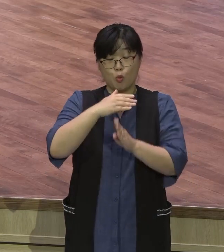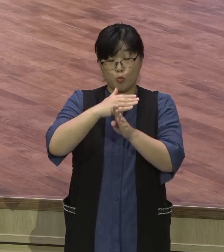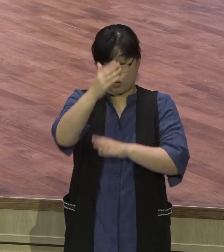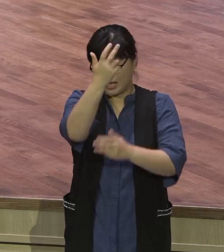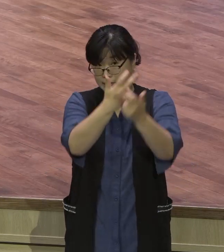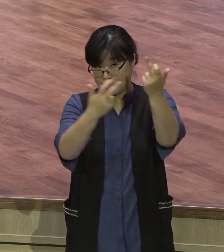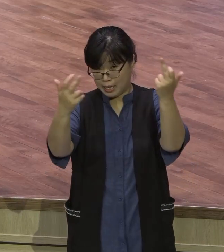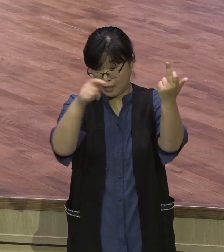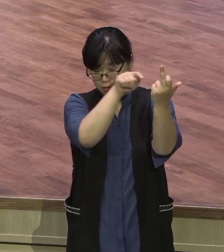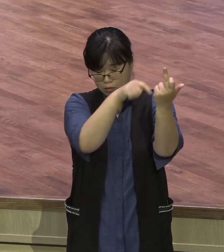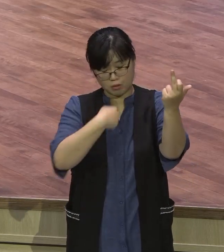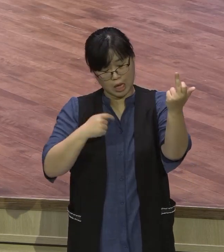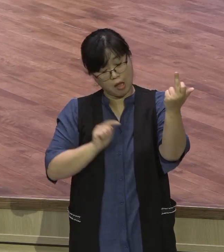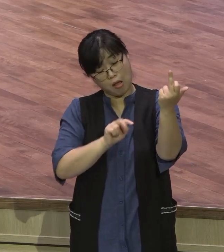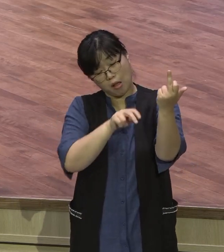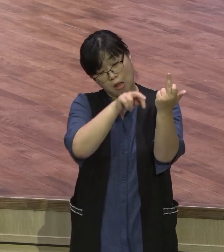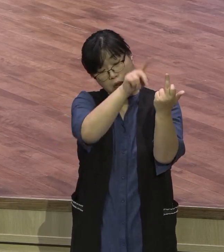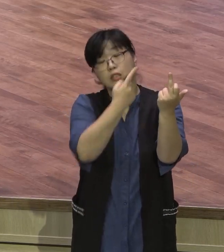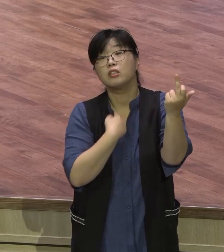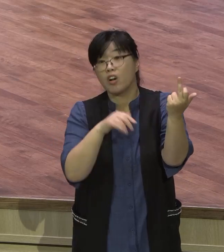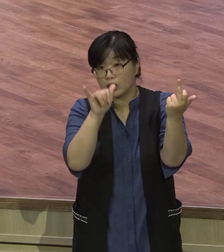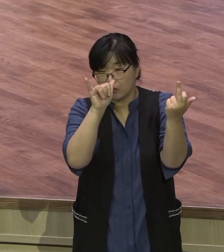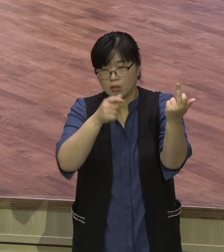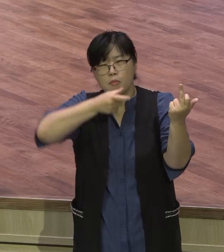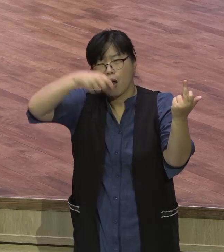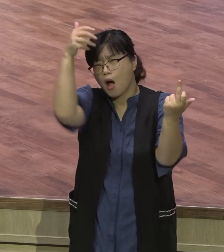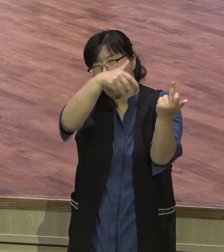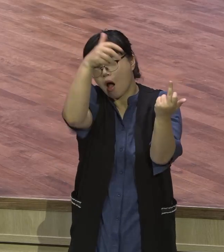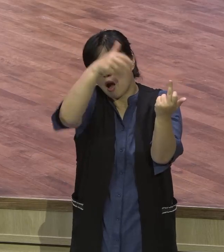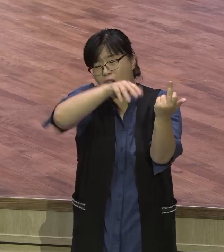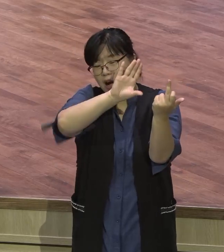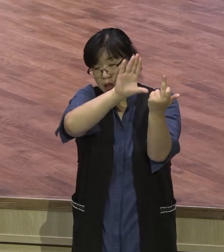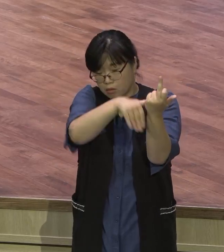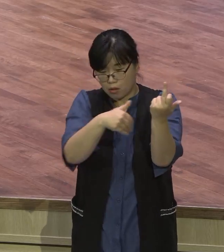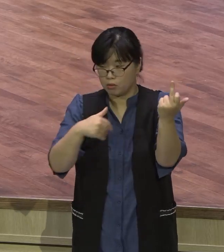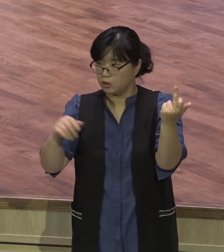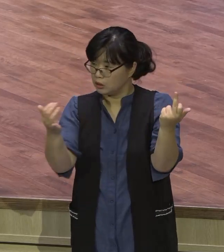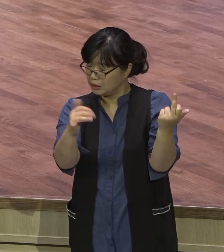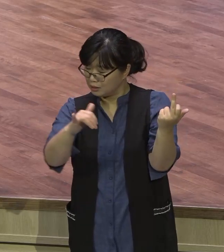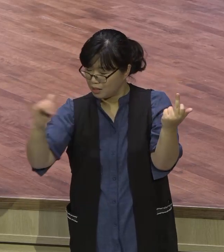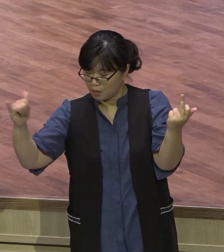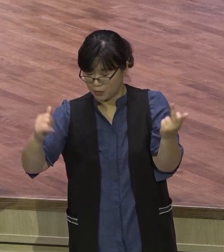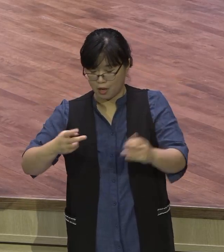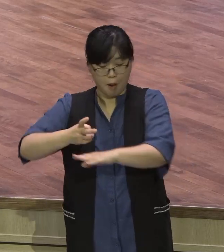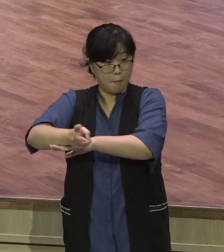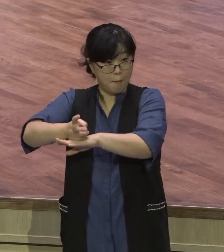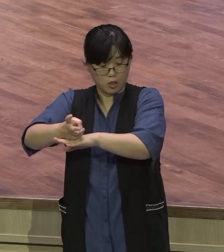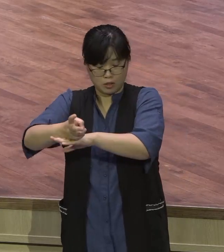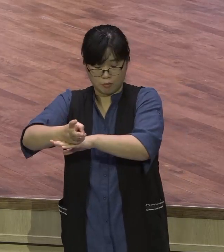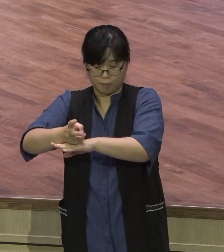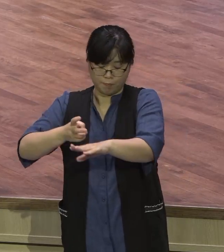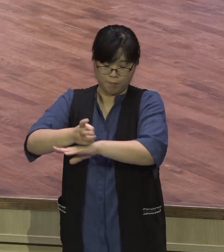쏟아지는데 우산을 쏟아지는데 그 절간을 향해서 가는 사람들이 버스로 그냥 오고